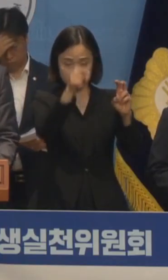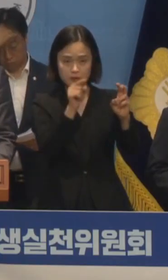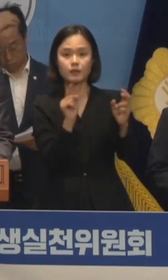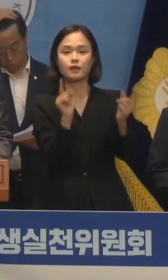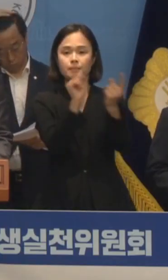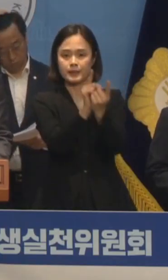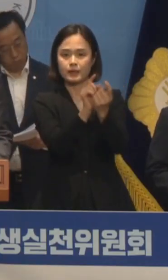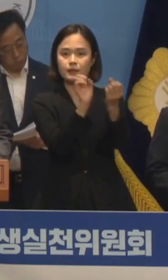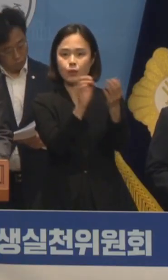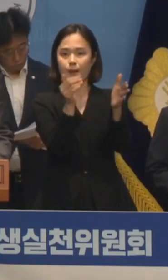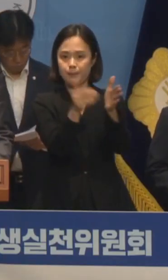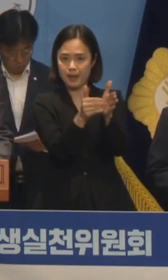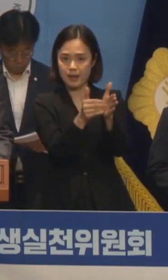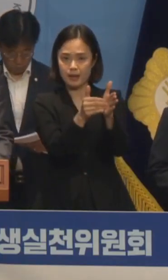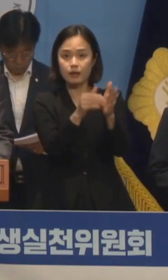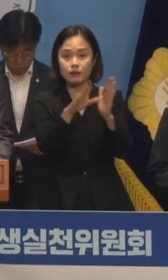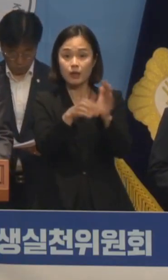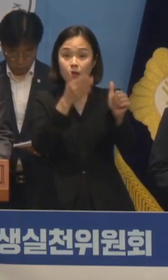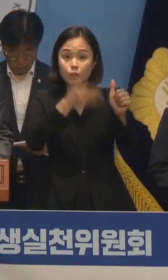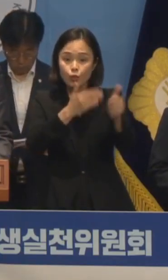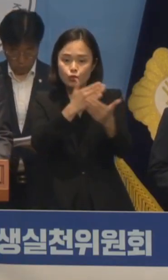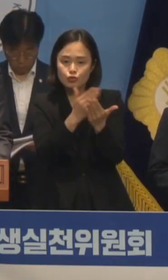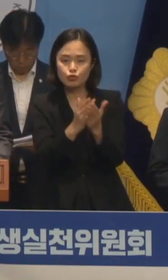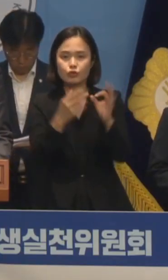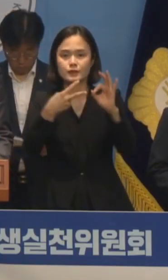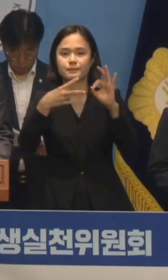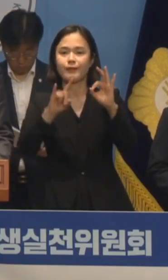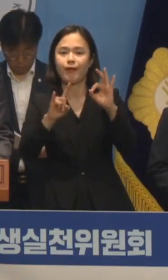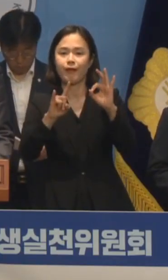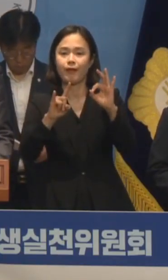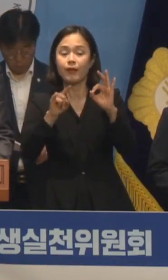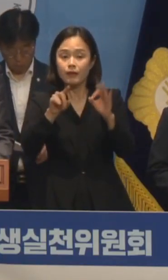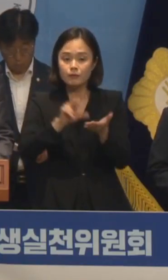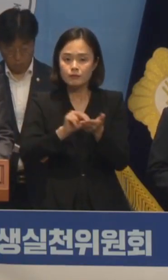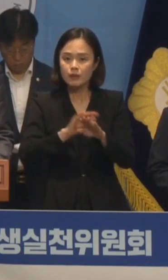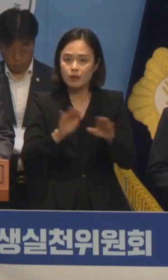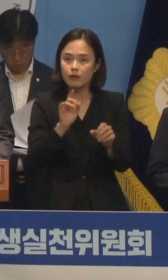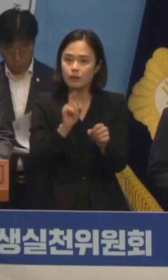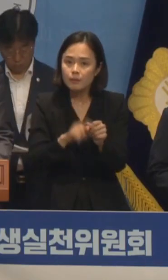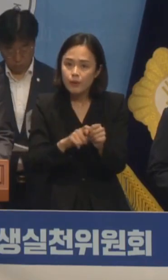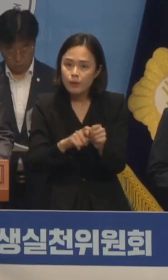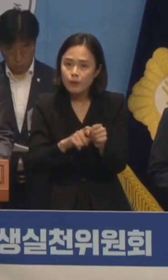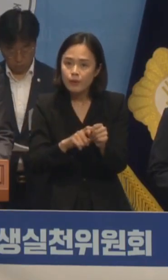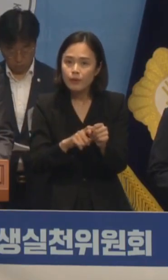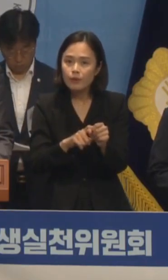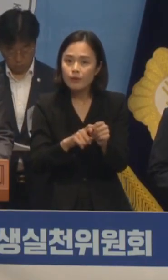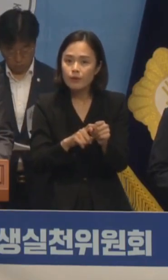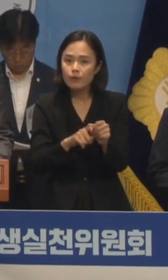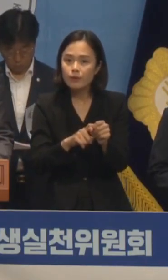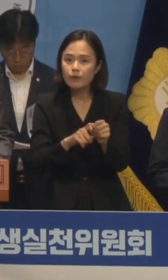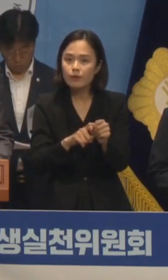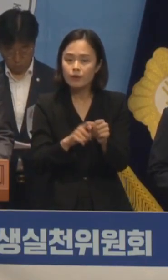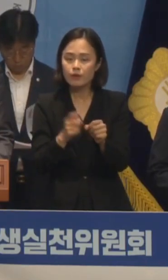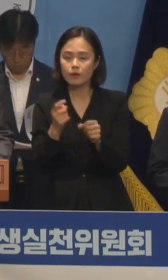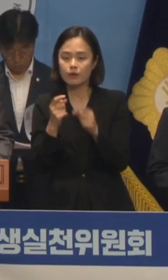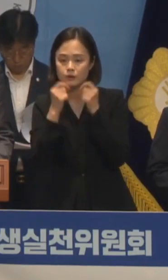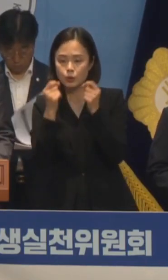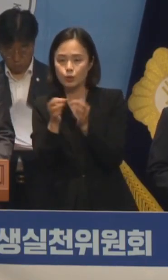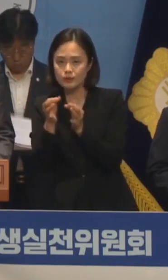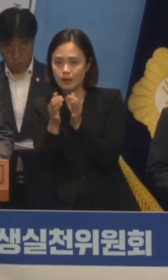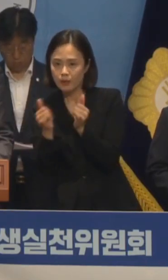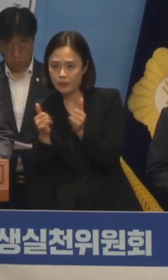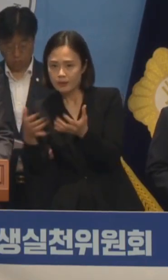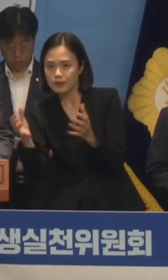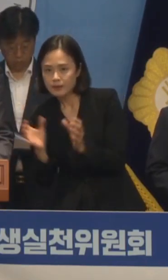10대 요구사항들을 요구를 했고 그 10대 요구사항들을 해결하기 위해서 그 해당 분야의 소상공인 단체,